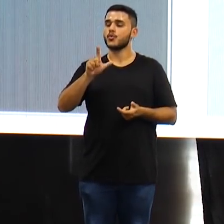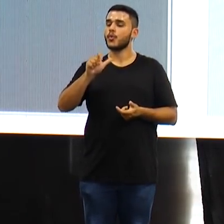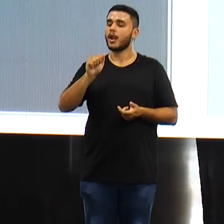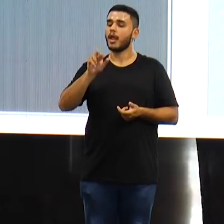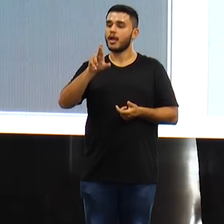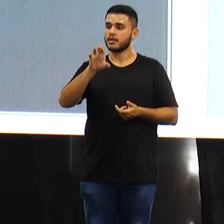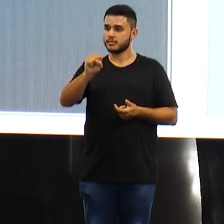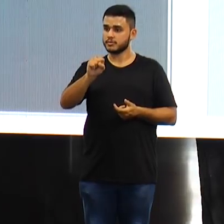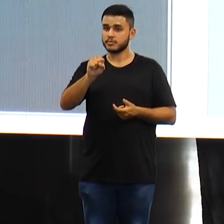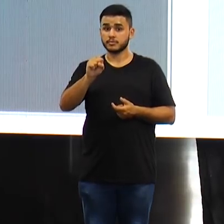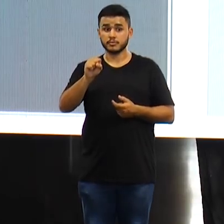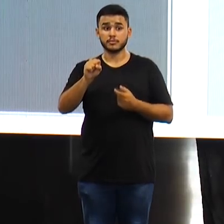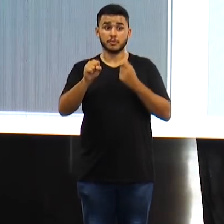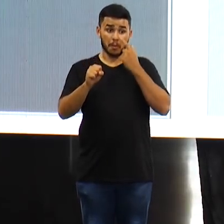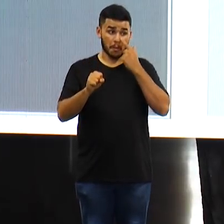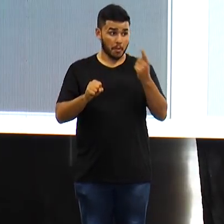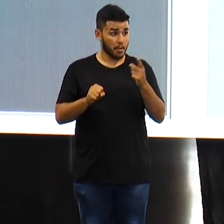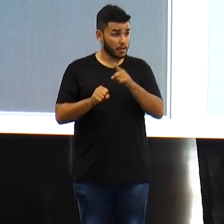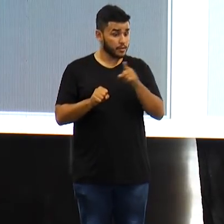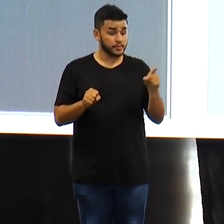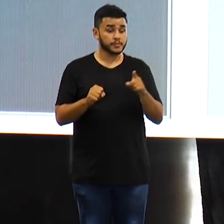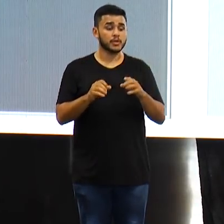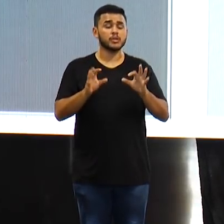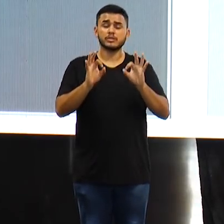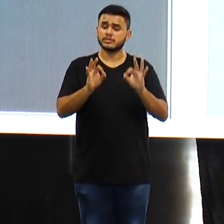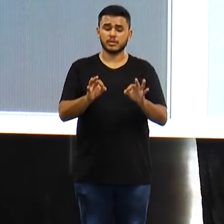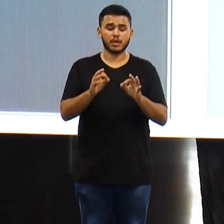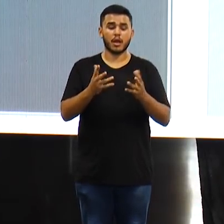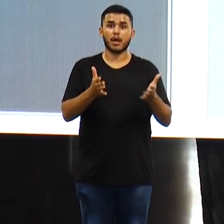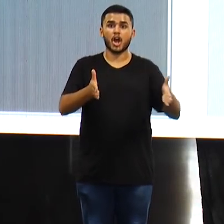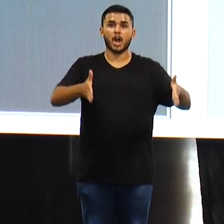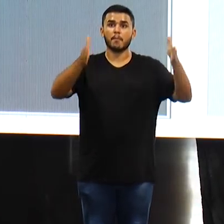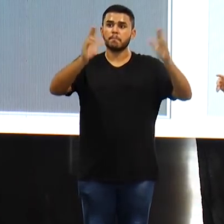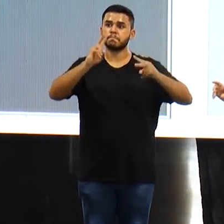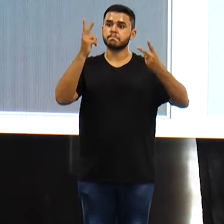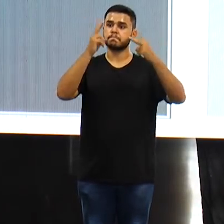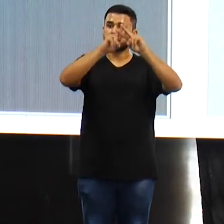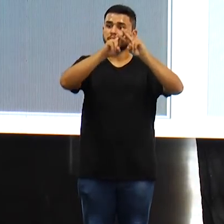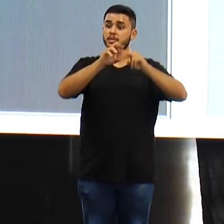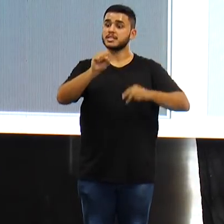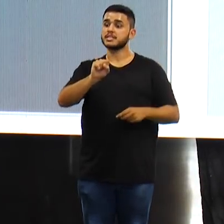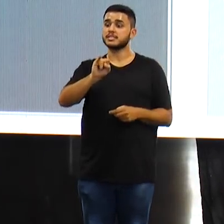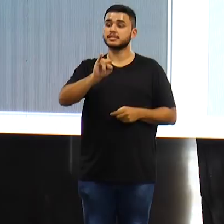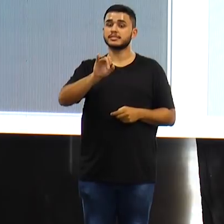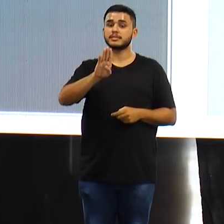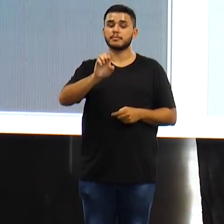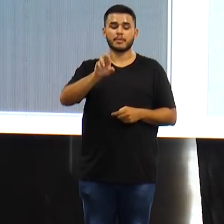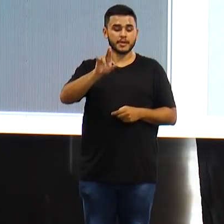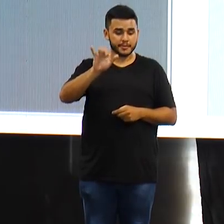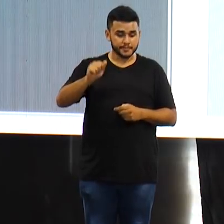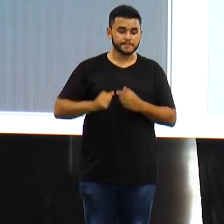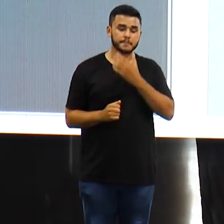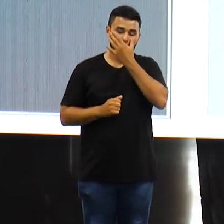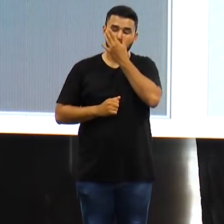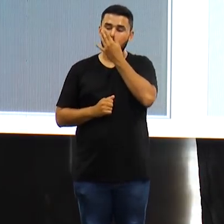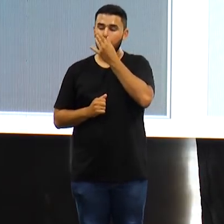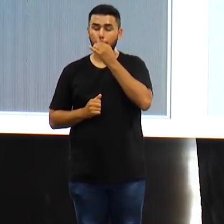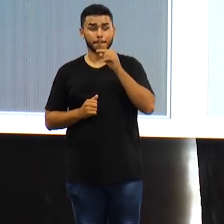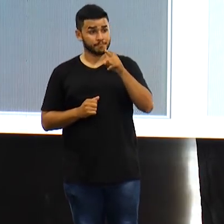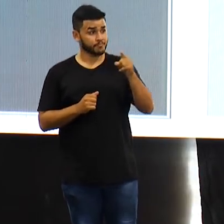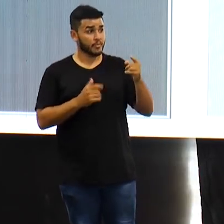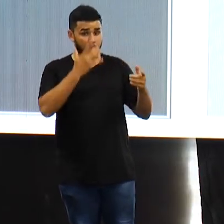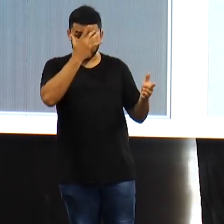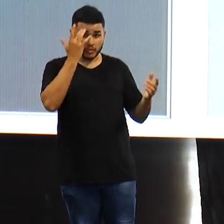gulags. Gulags são as grandes prisões. Na verdade, além de ter presos